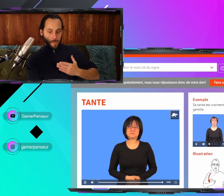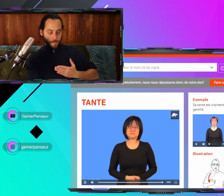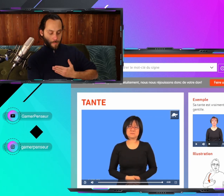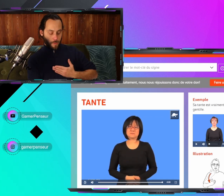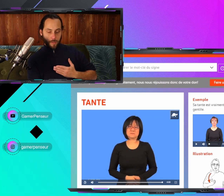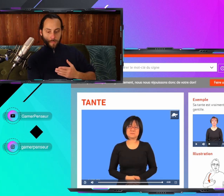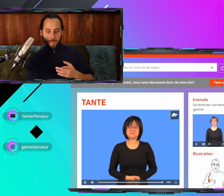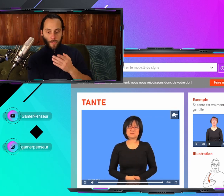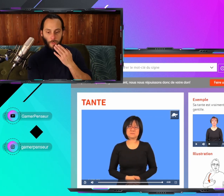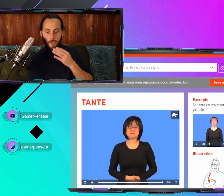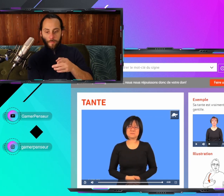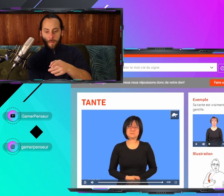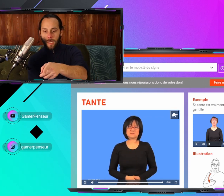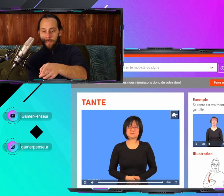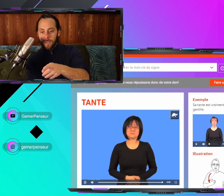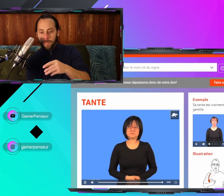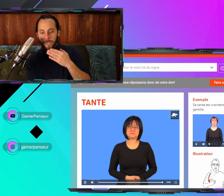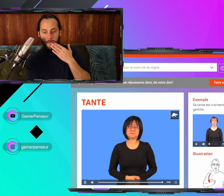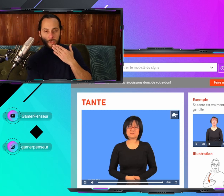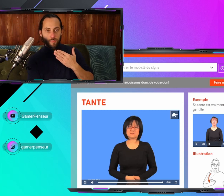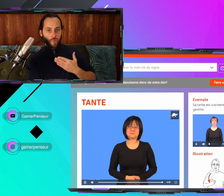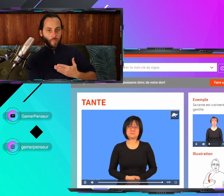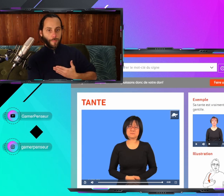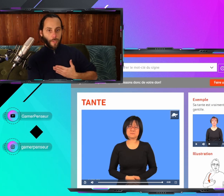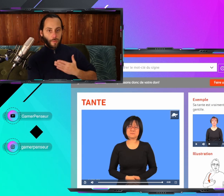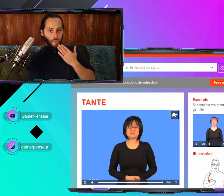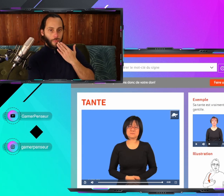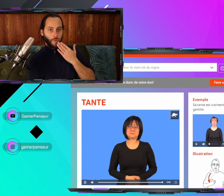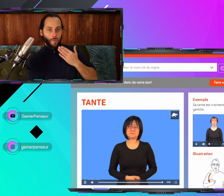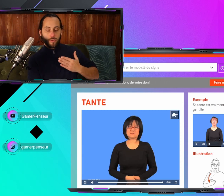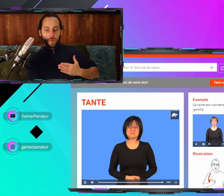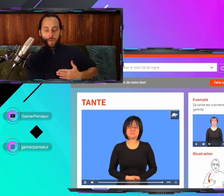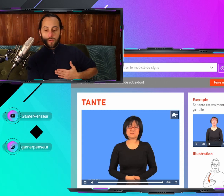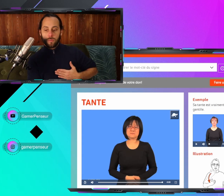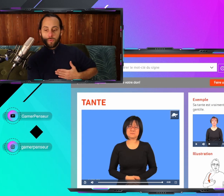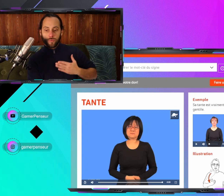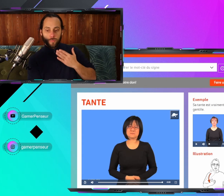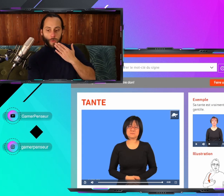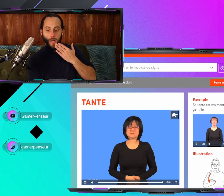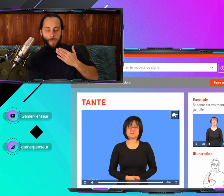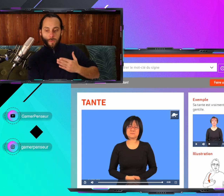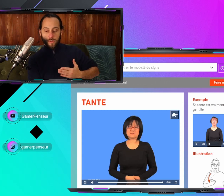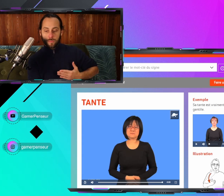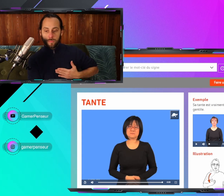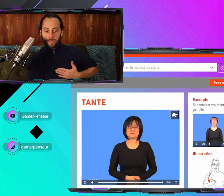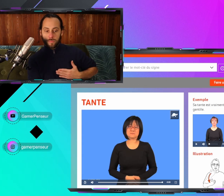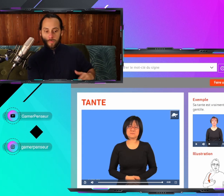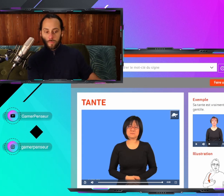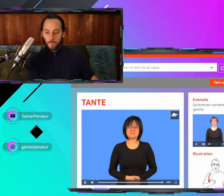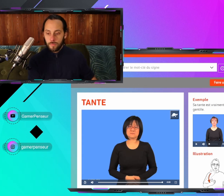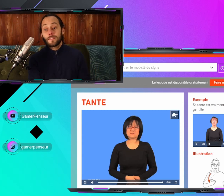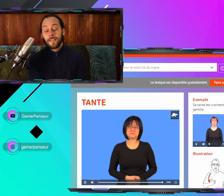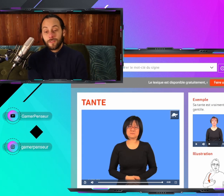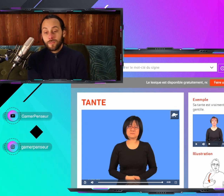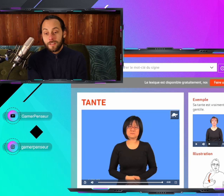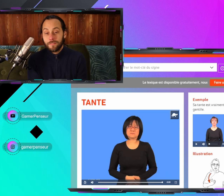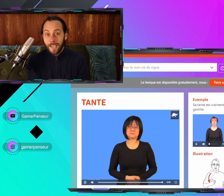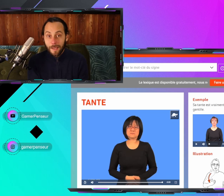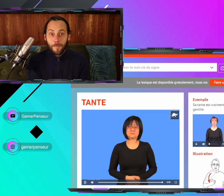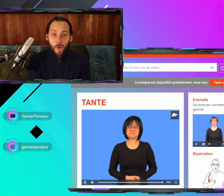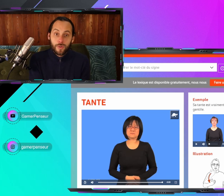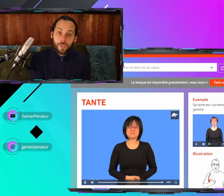Alors si, ok. J'ai cru qu'il fermait la main d'après l'image, mais non, même pas. C'est juste... menton, thorax, quoi. Sa